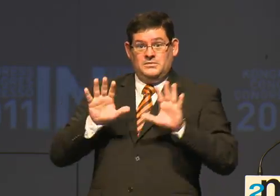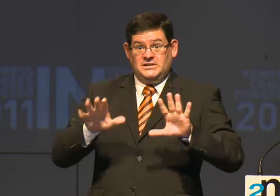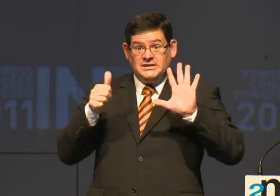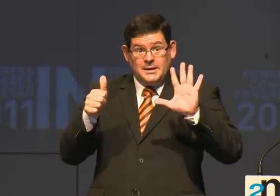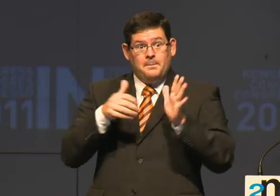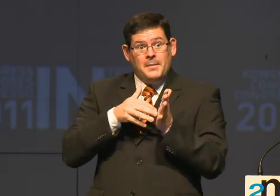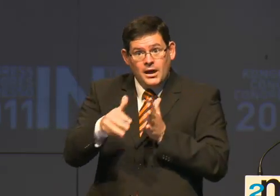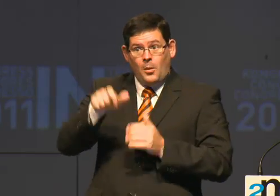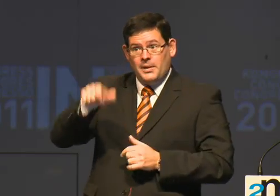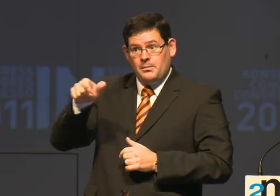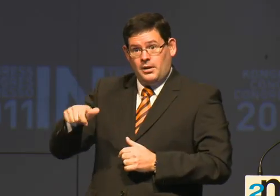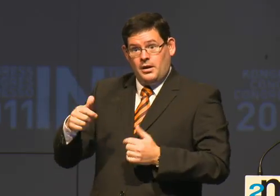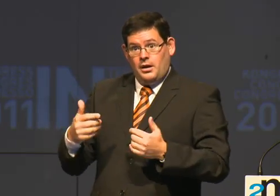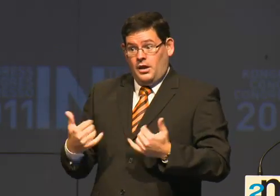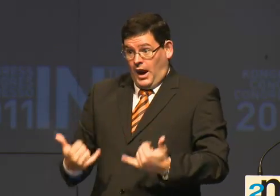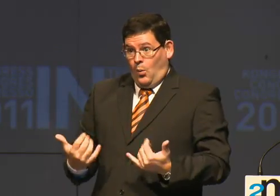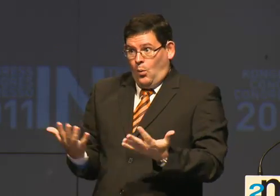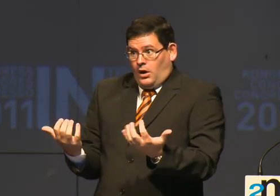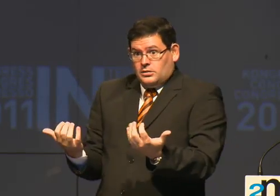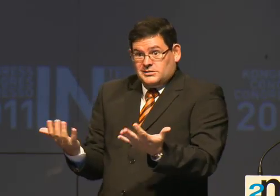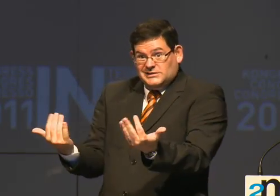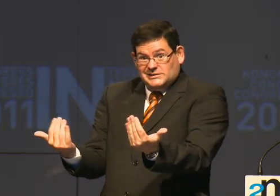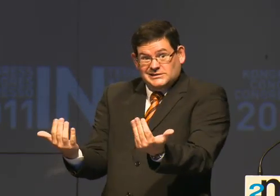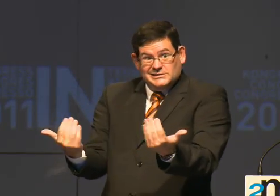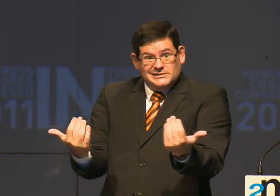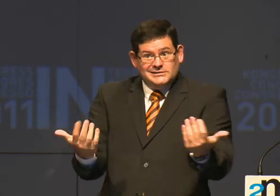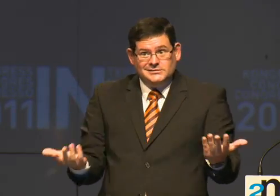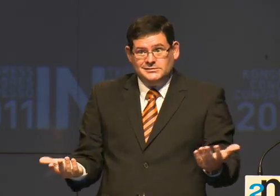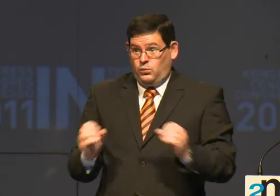Ainsi, 16 millions de travailleurs qualifiés seront requis.